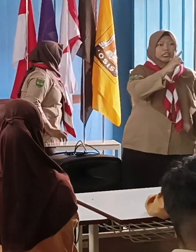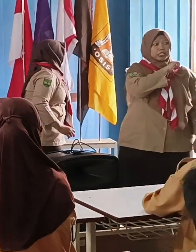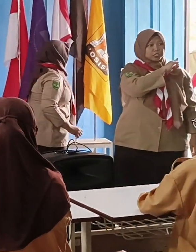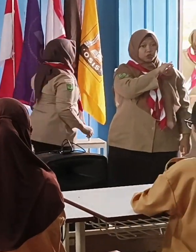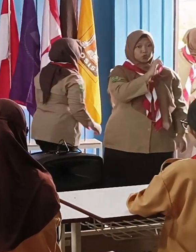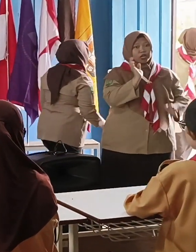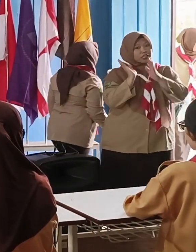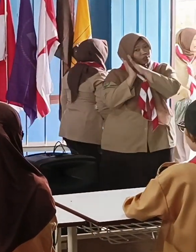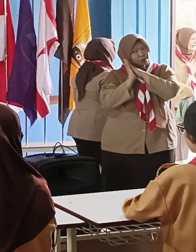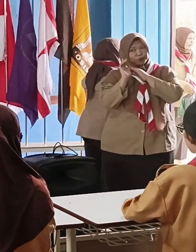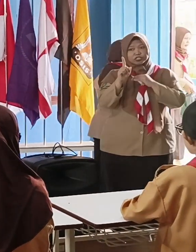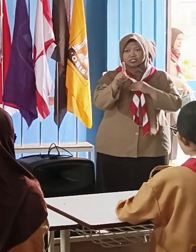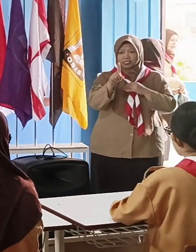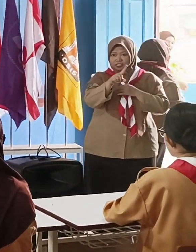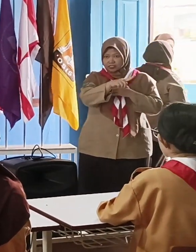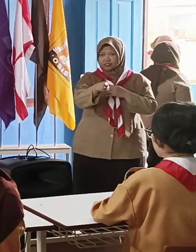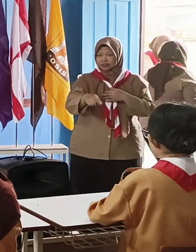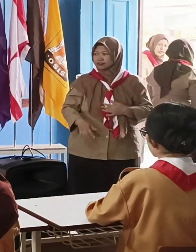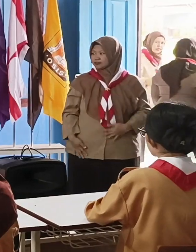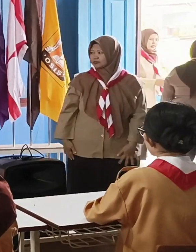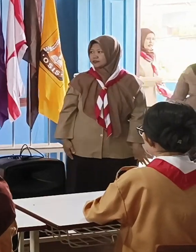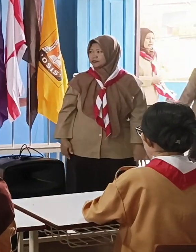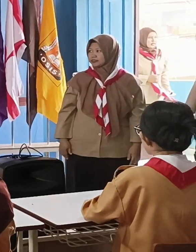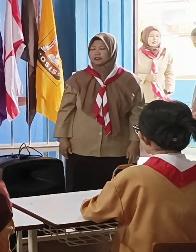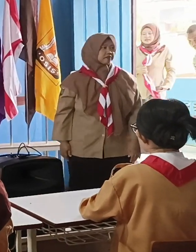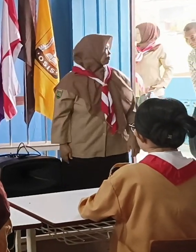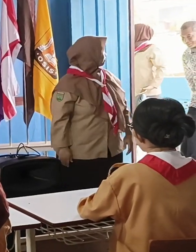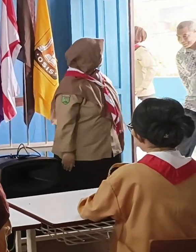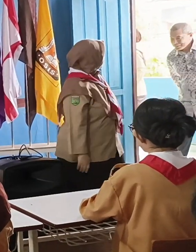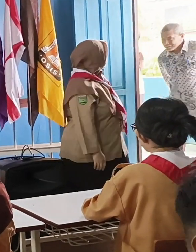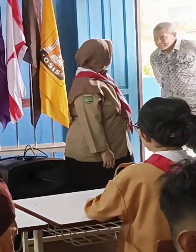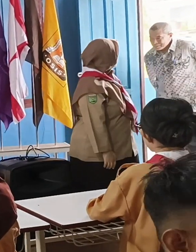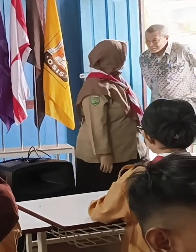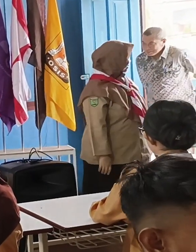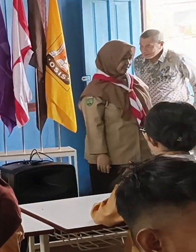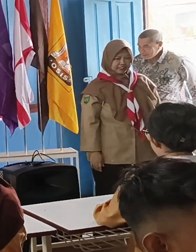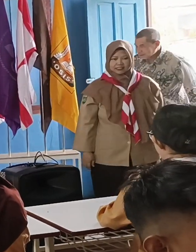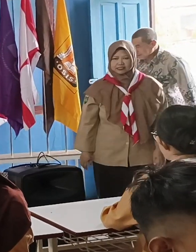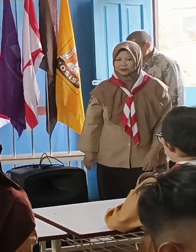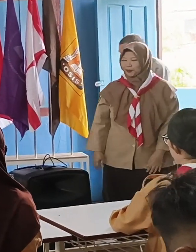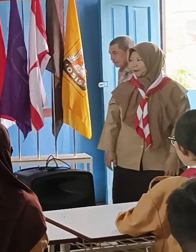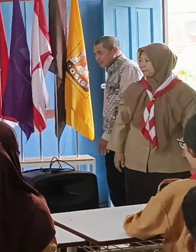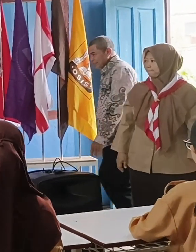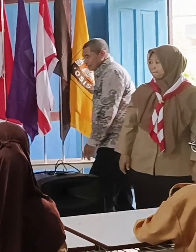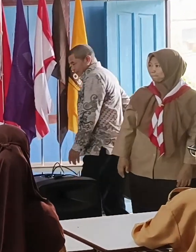bilang, pramuka ini ada satu ya. Di pramuka ini ada satu,